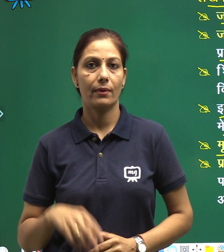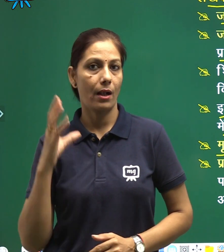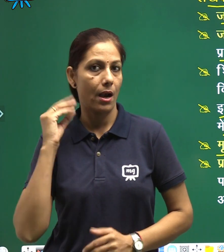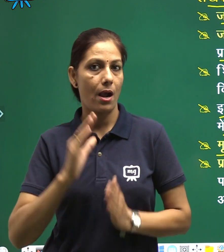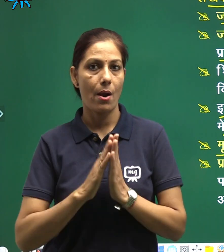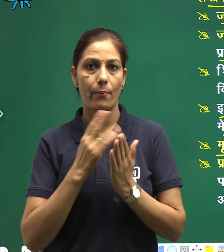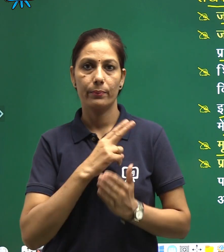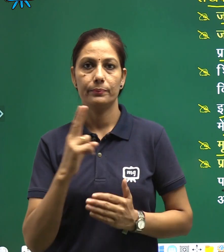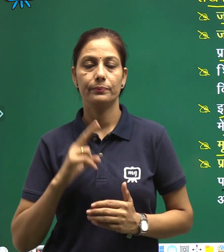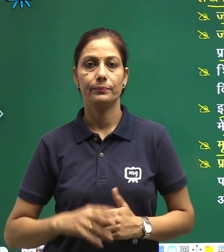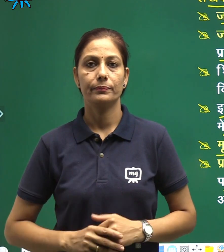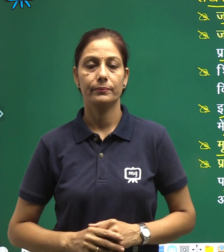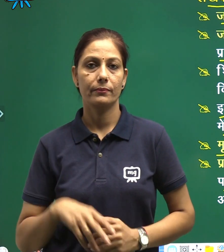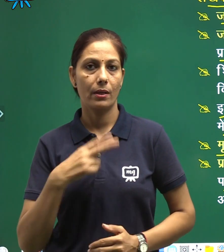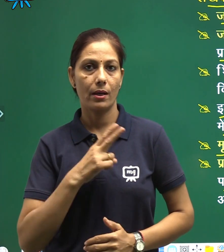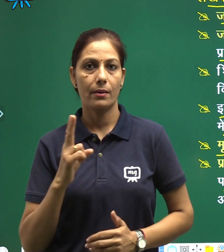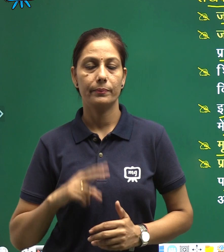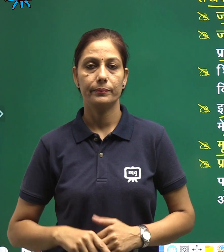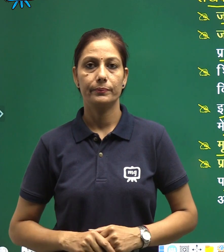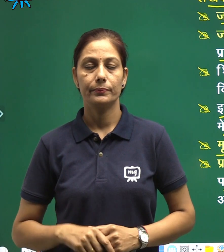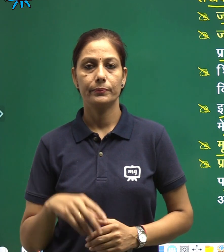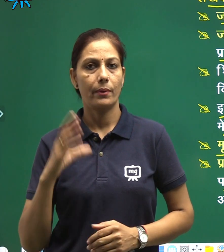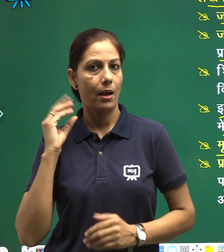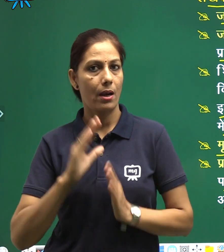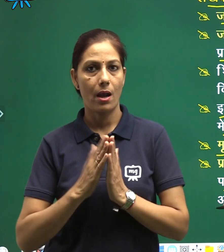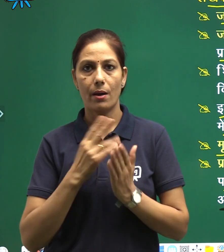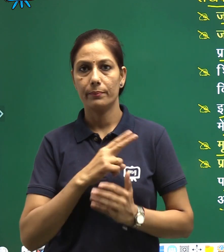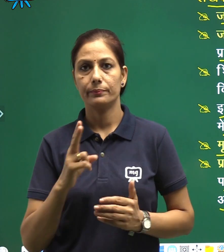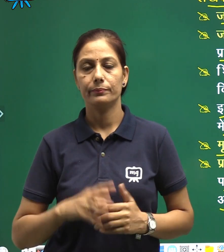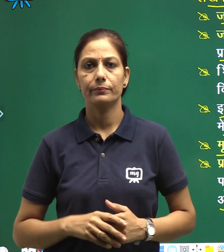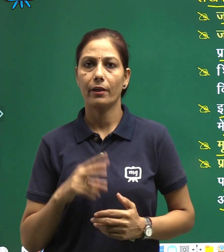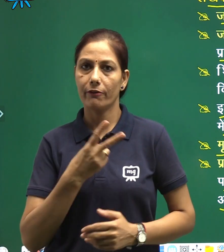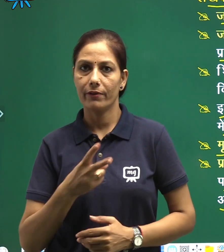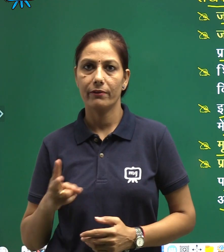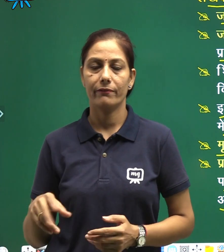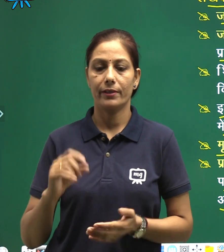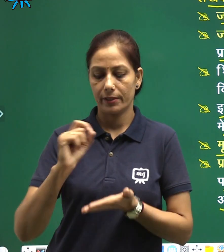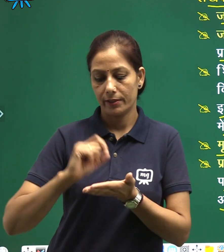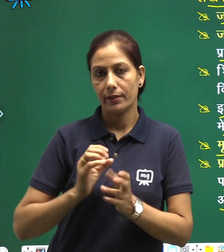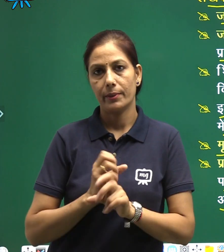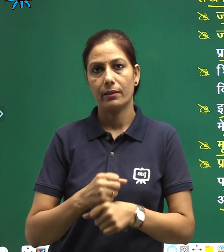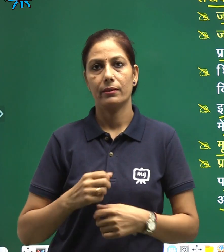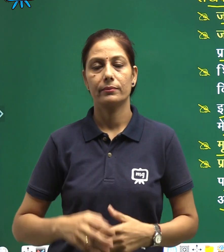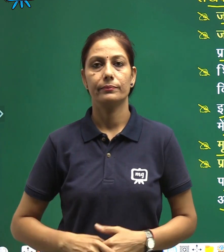कोणार्क, पहला राजा, भोर का तारा आदि हैं।